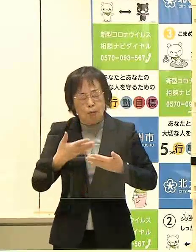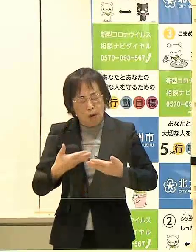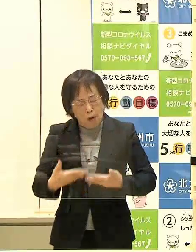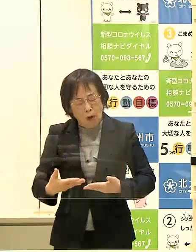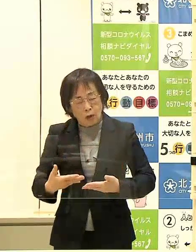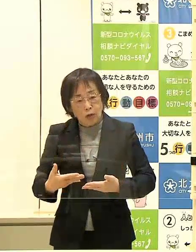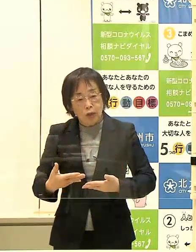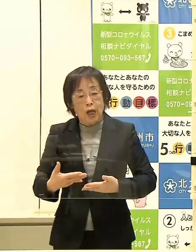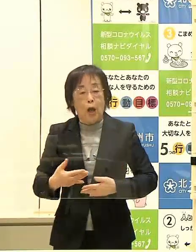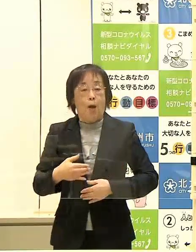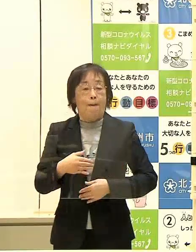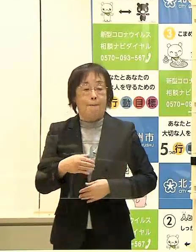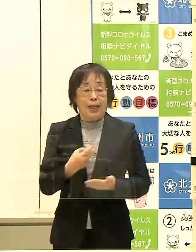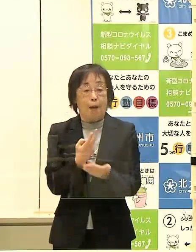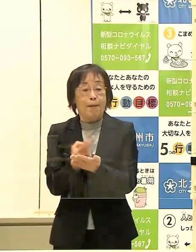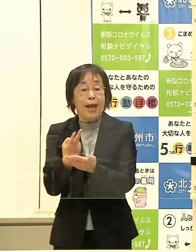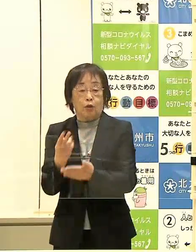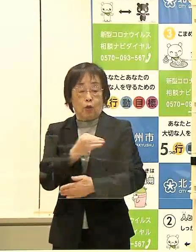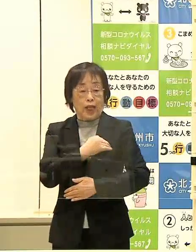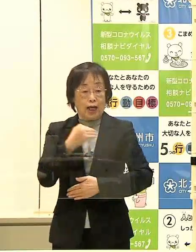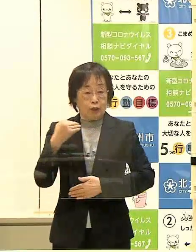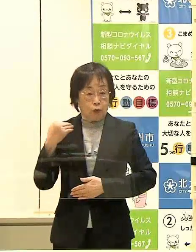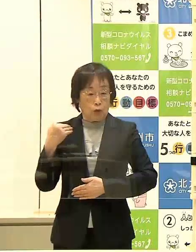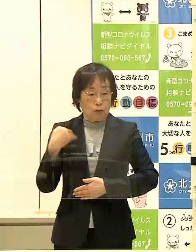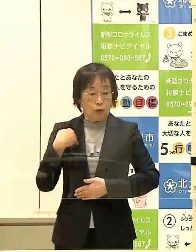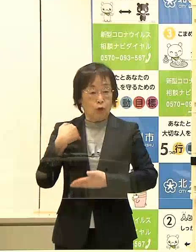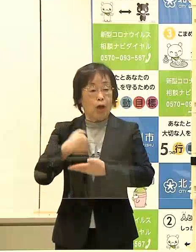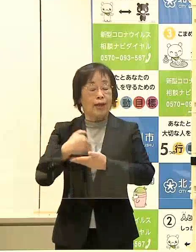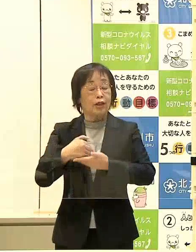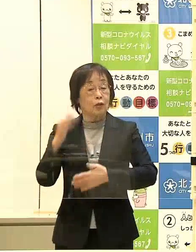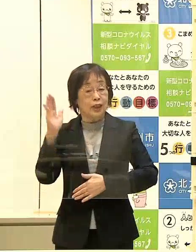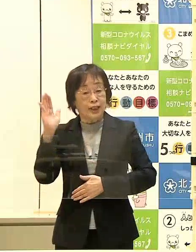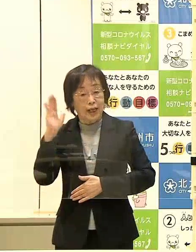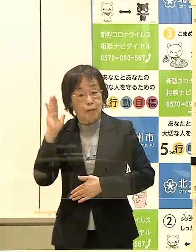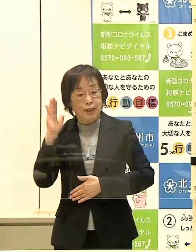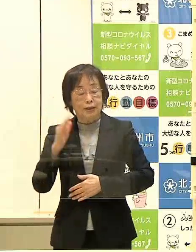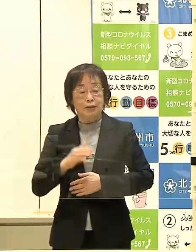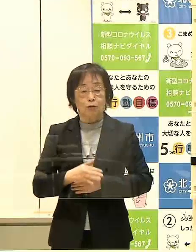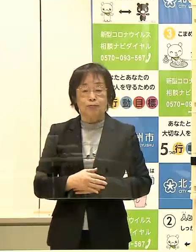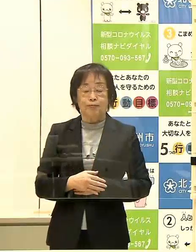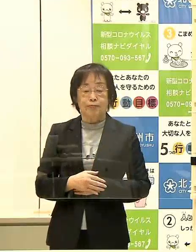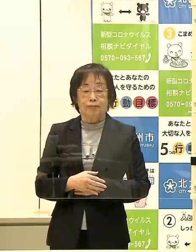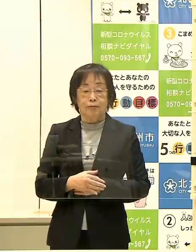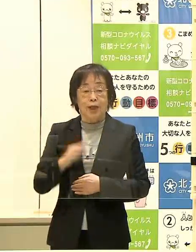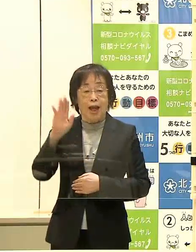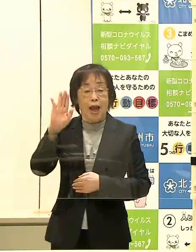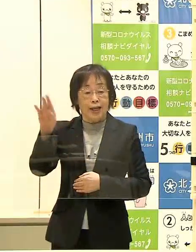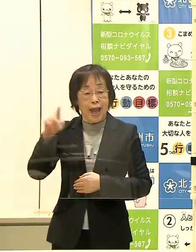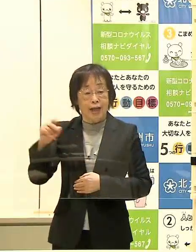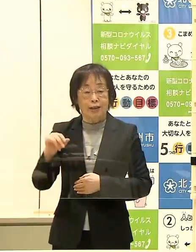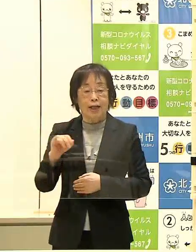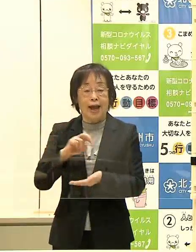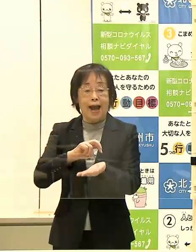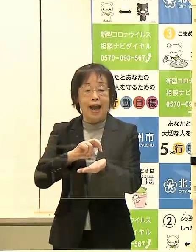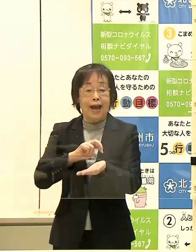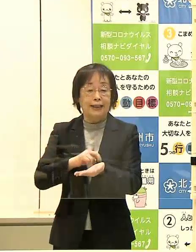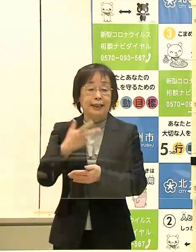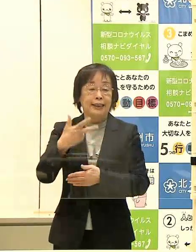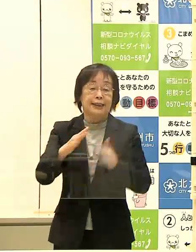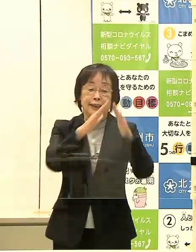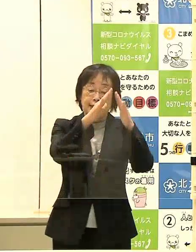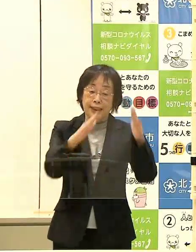だったと思いますこれはのほか保険と比べての県や医師会の皆さん方の